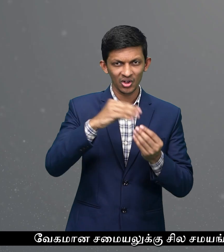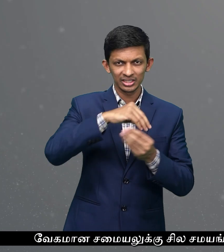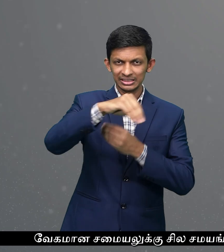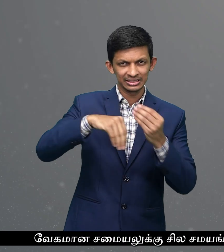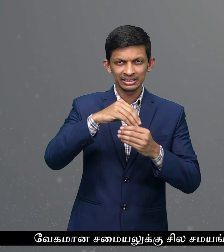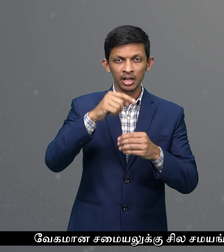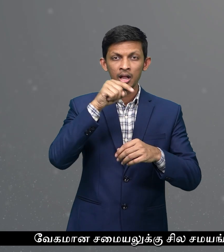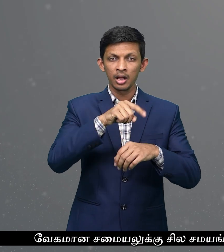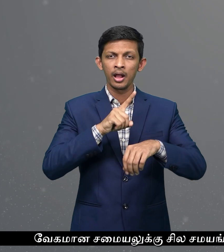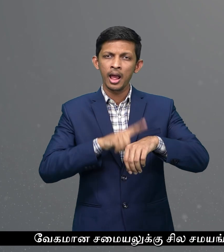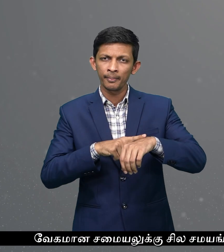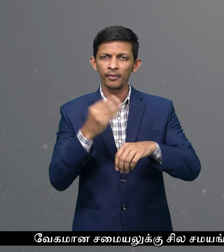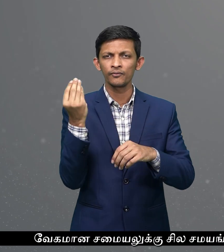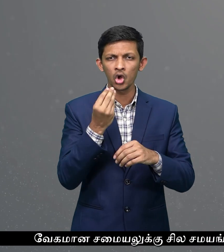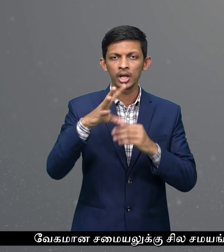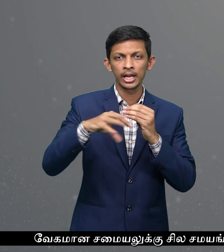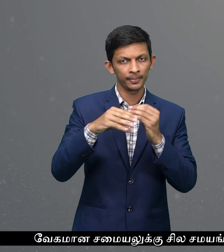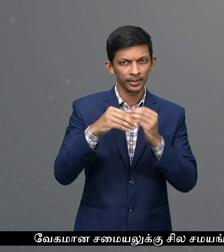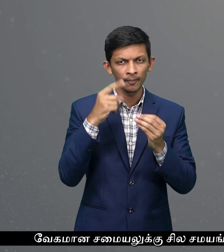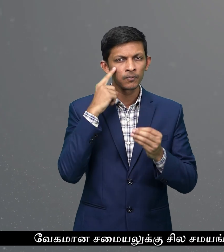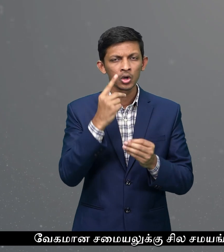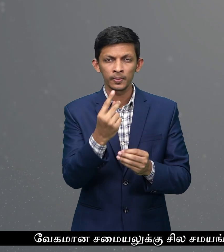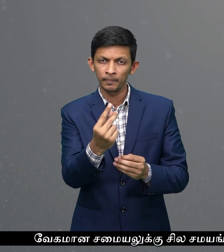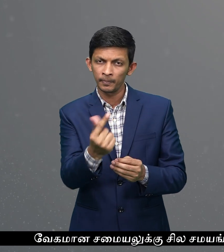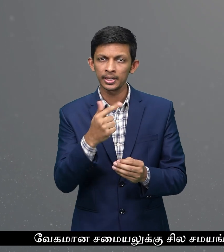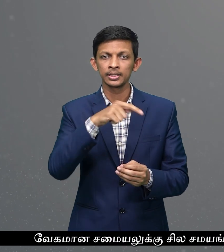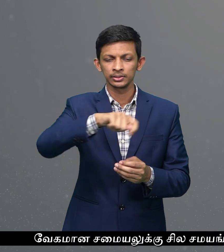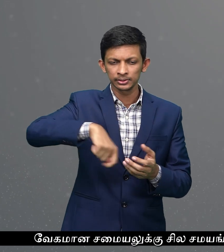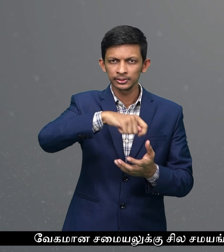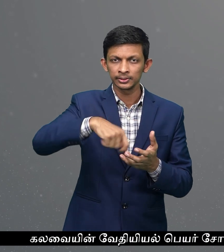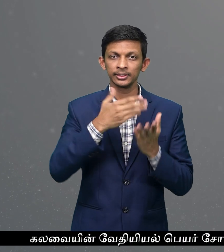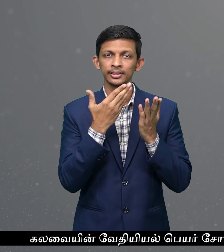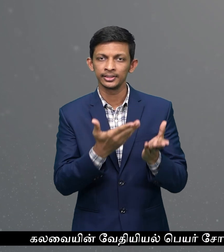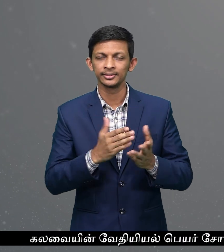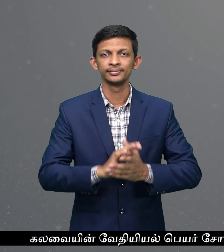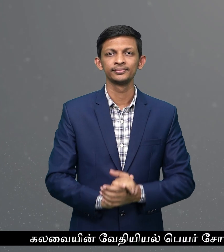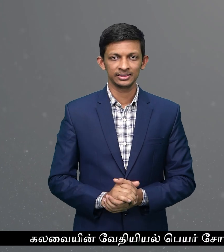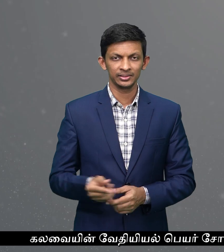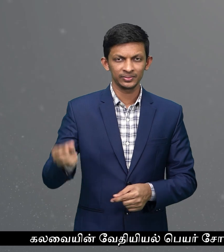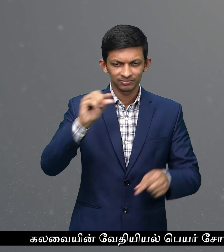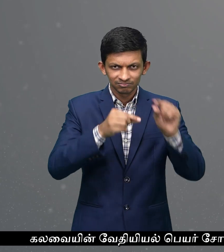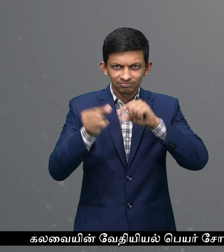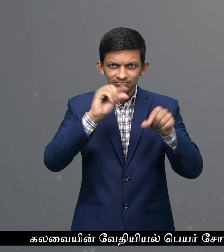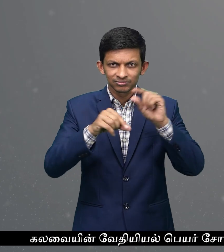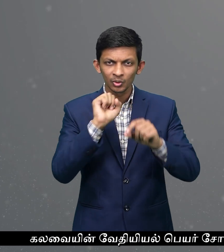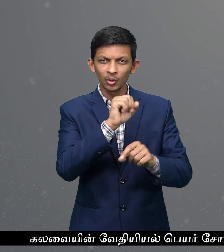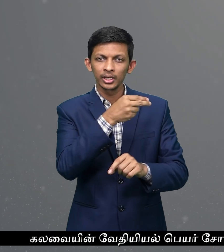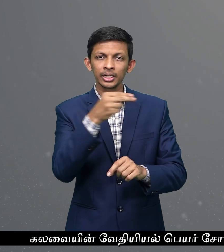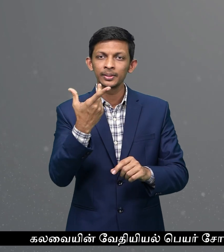வேகமான சமையலுக்கு சில சமயங்களில் பேக்கிங் சோடா சேர்க்கப்படுகிறது. கலவையின் வேதியியல் பெயர் சோடியம் ஹைட்ரஜன்